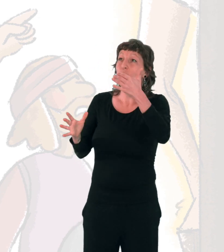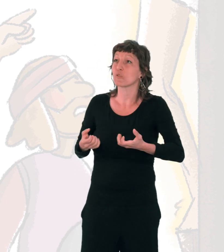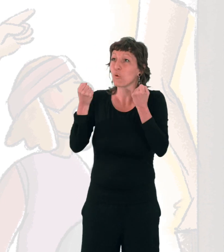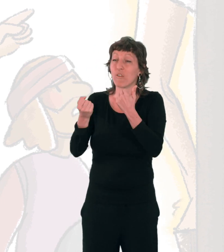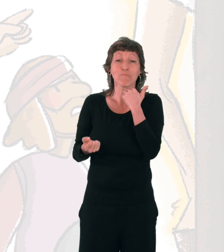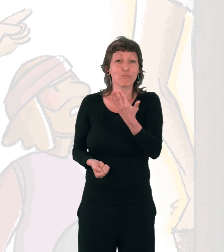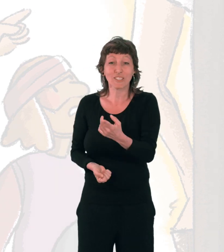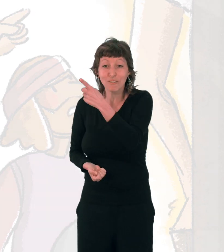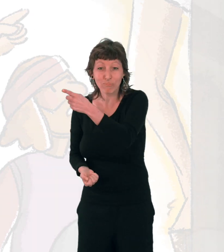lui-même. »